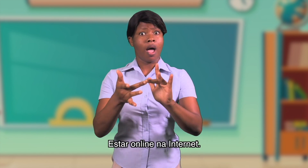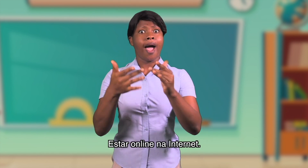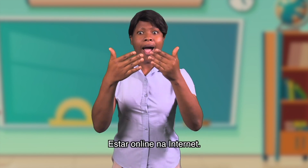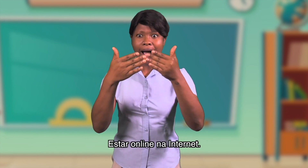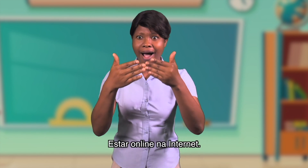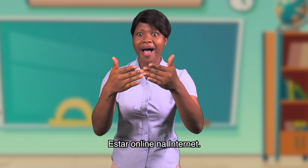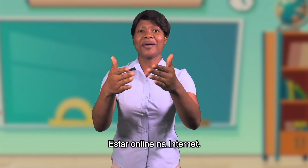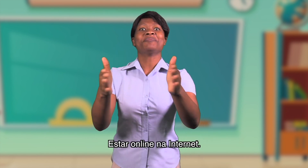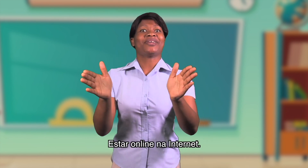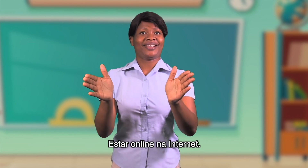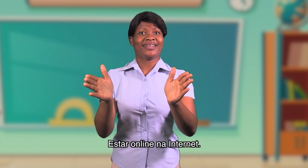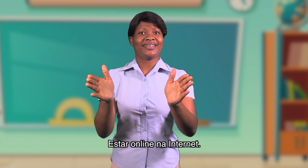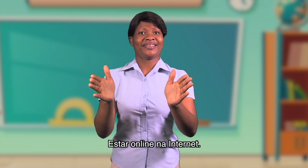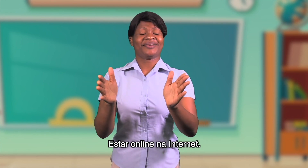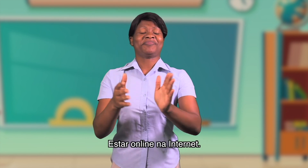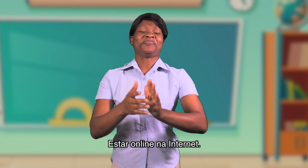Estar online na internet.